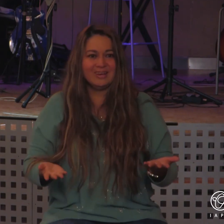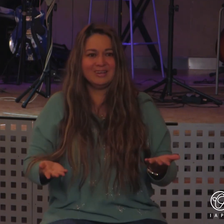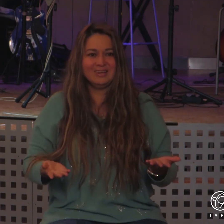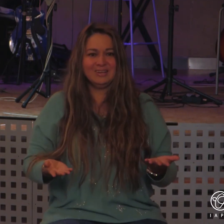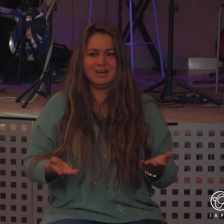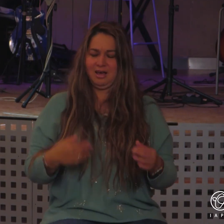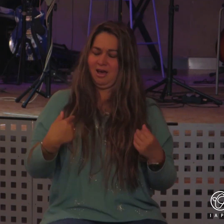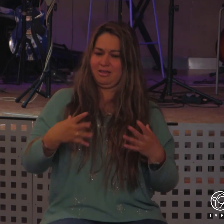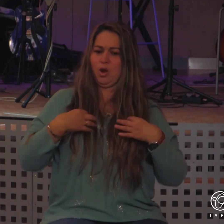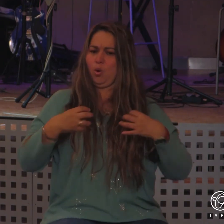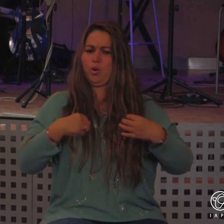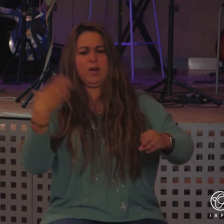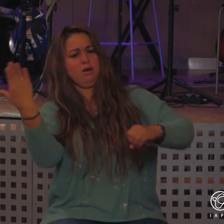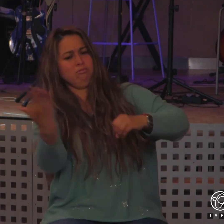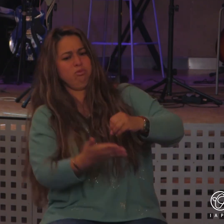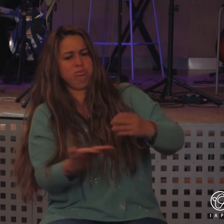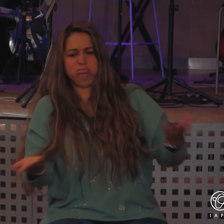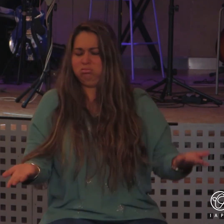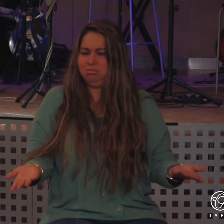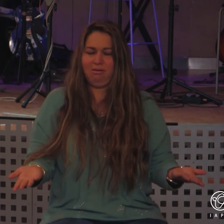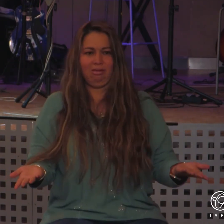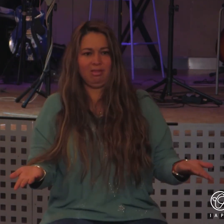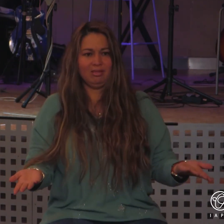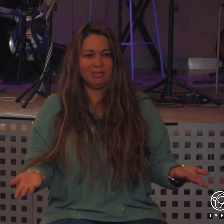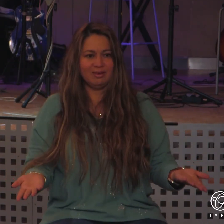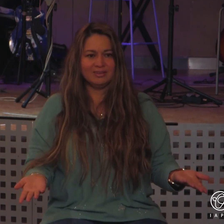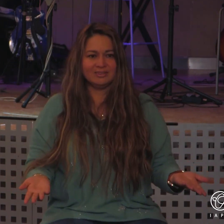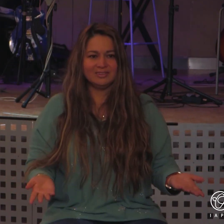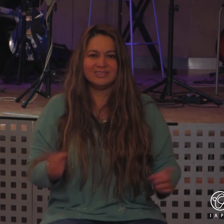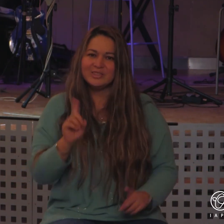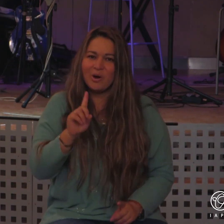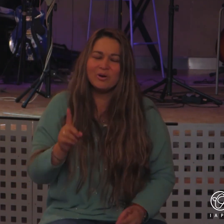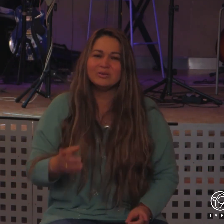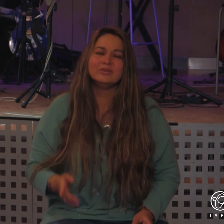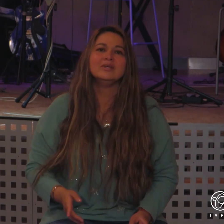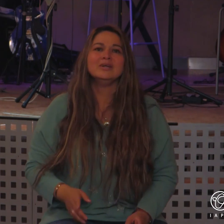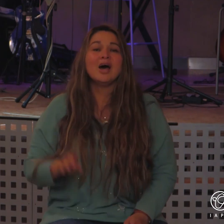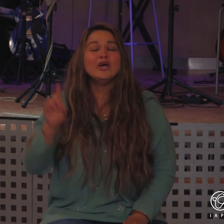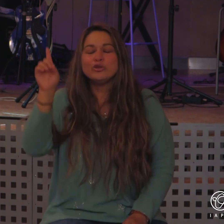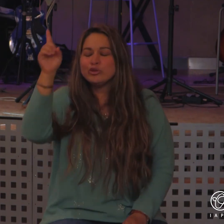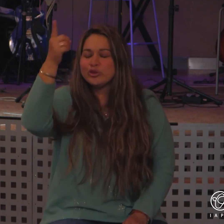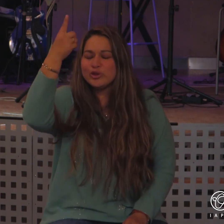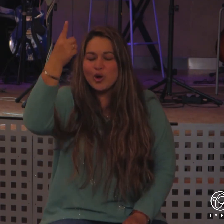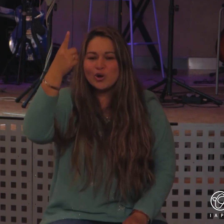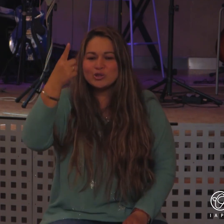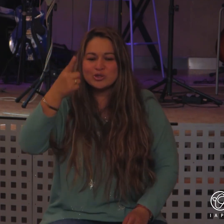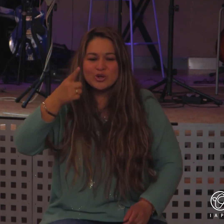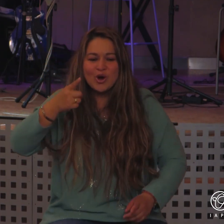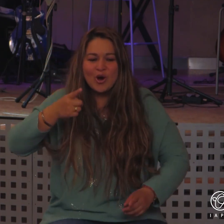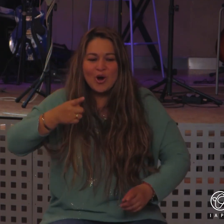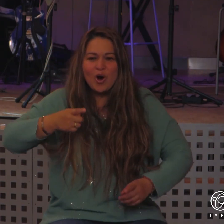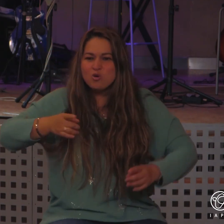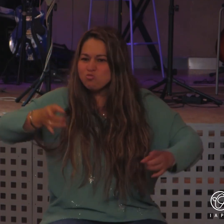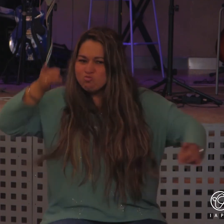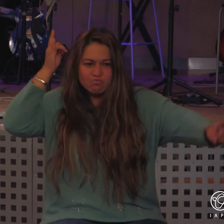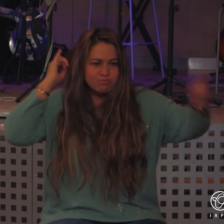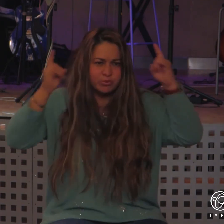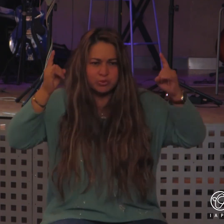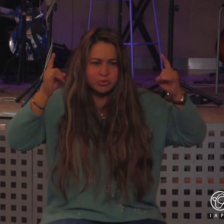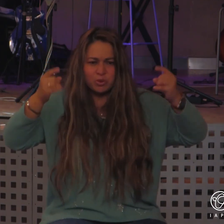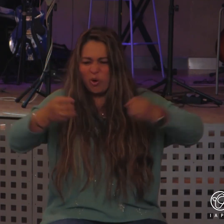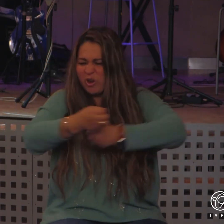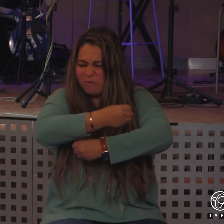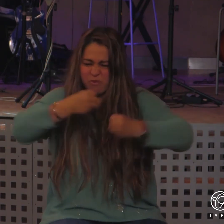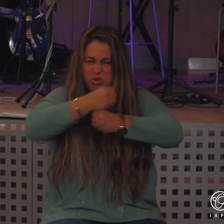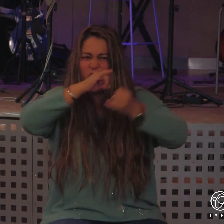hacía nada, que no era un problema de nadie, que esto era un asunto de que Dios pegue un trueno desde los